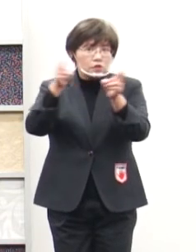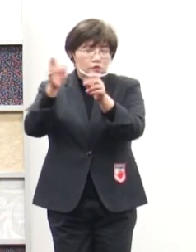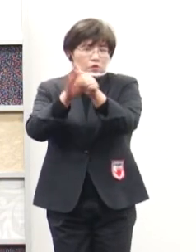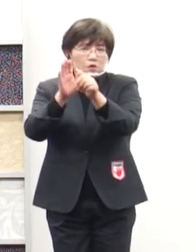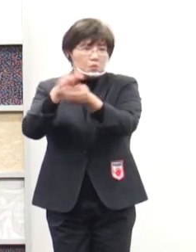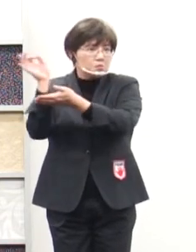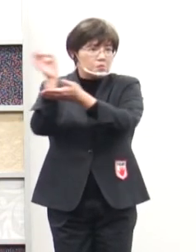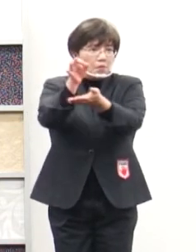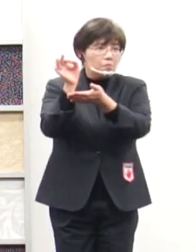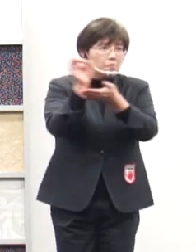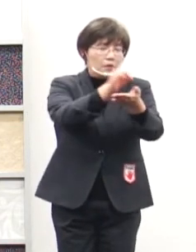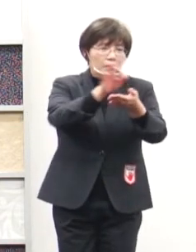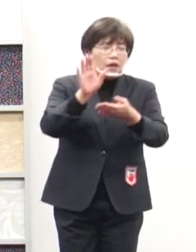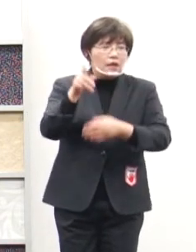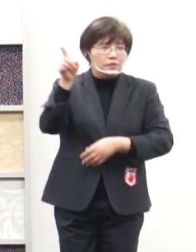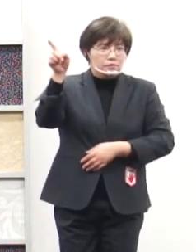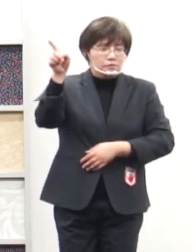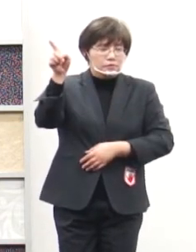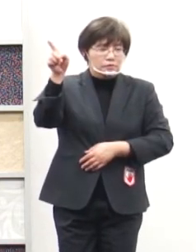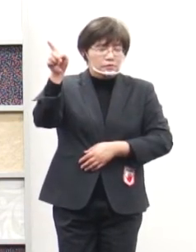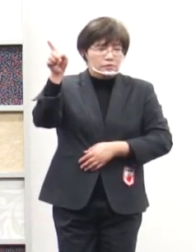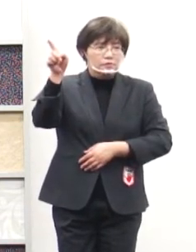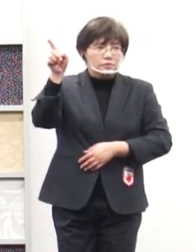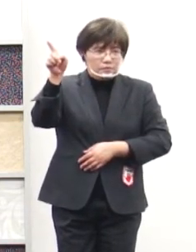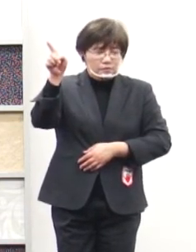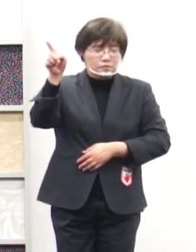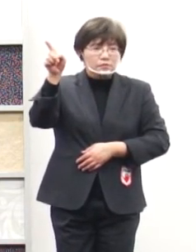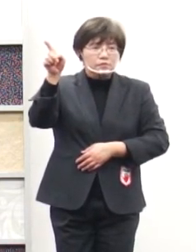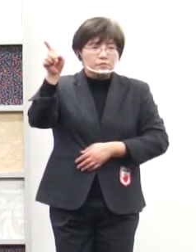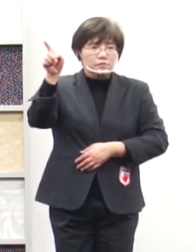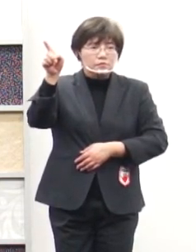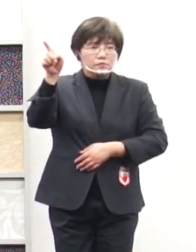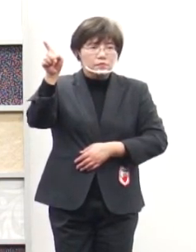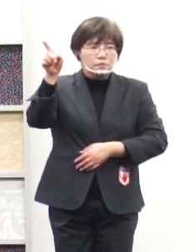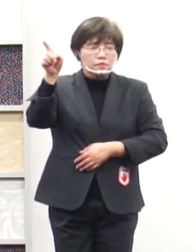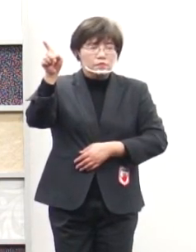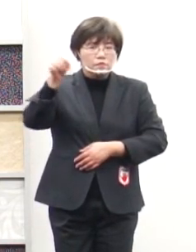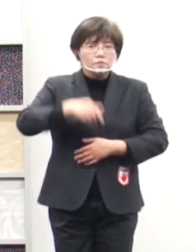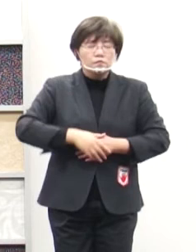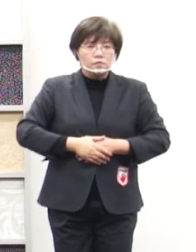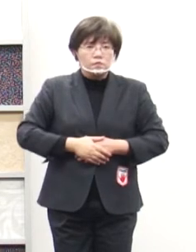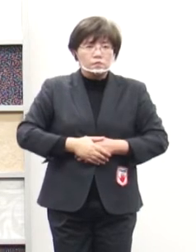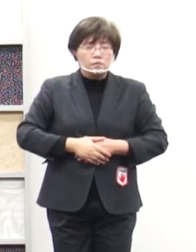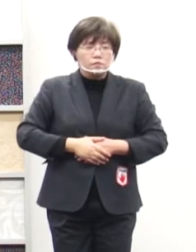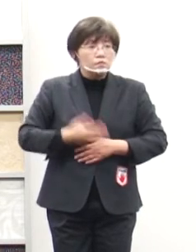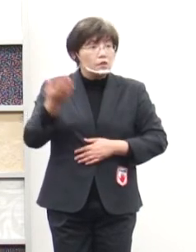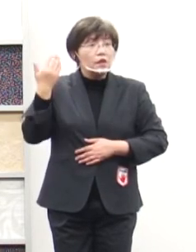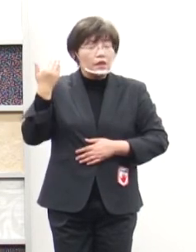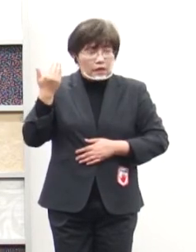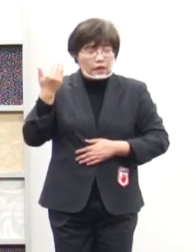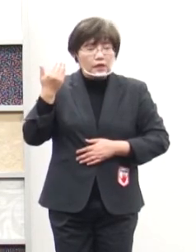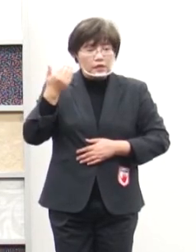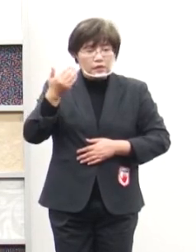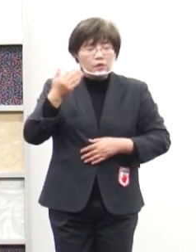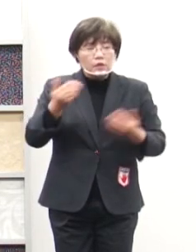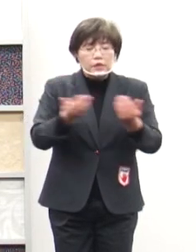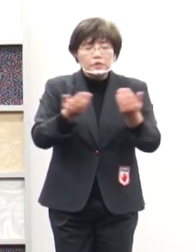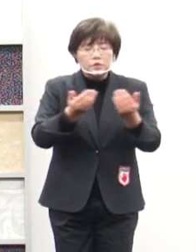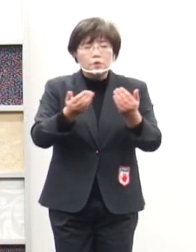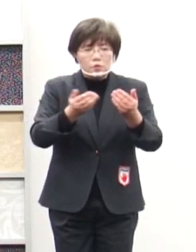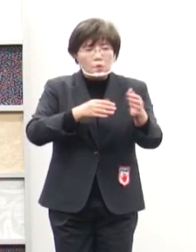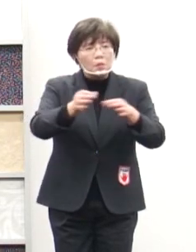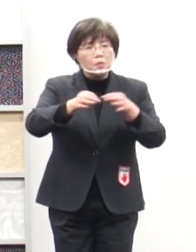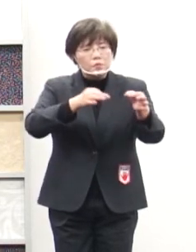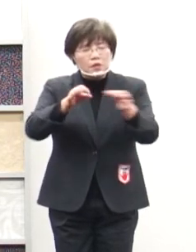ので、まあ、我々としてはその制度が具体化したときはですね、まあ、前回その持続化給付金のときに行ったように、その